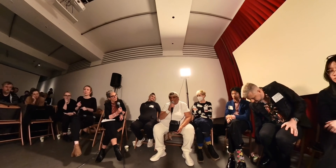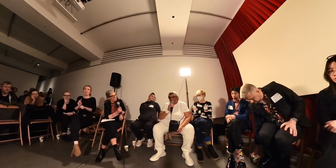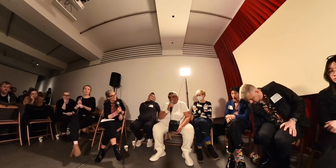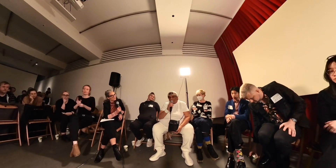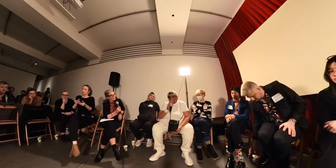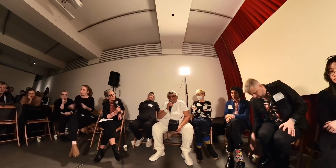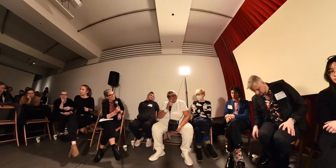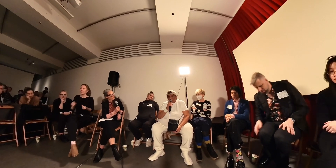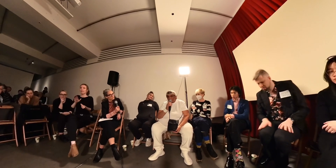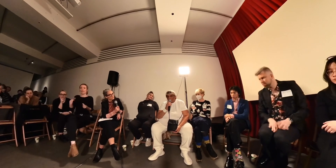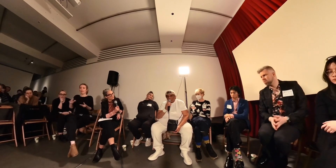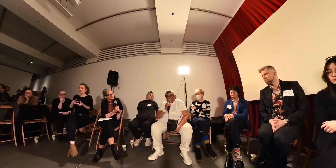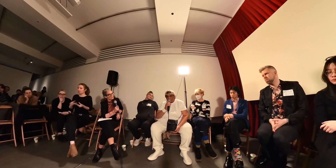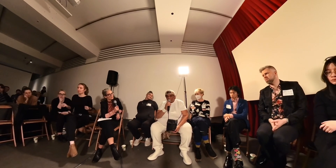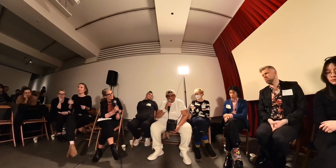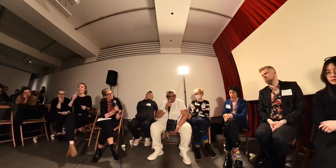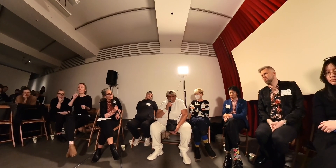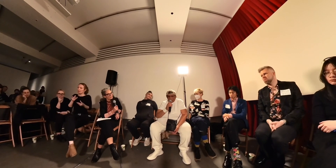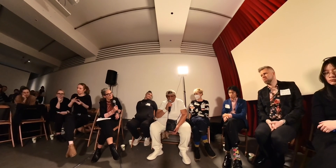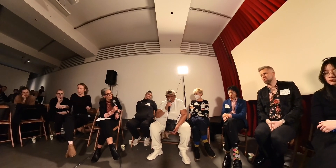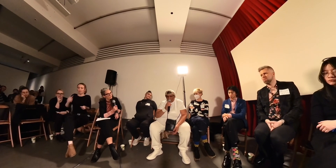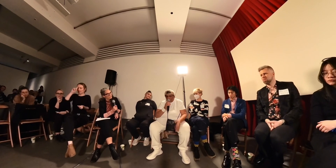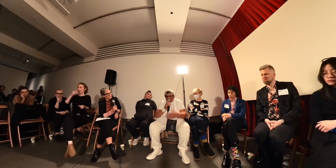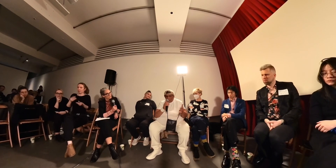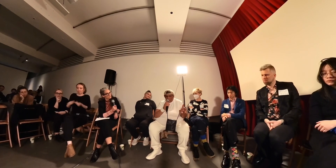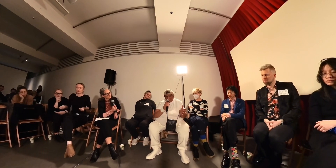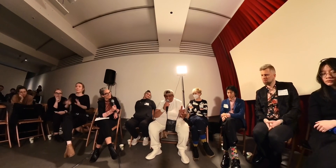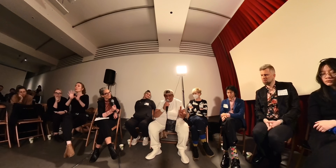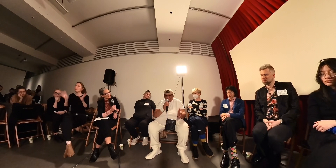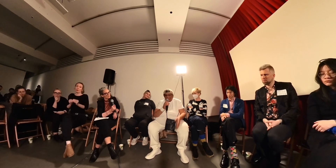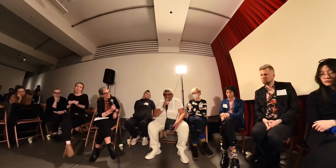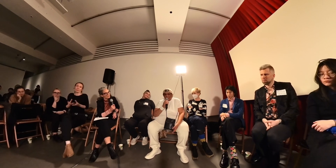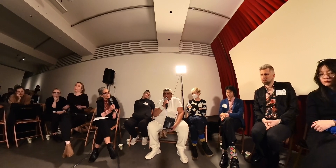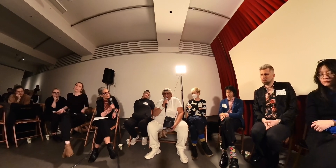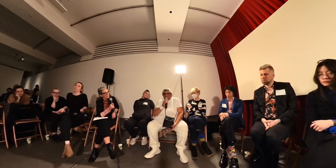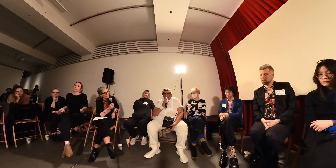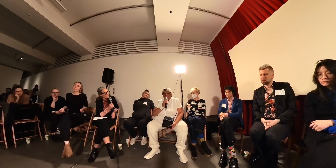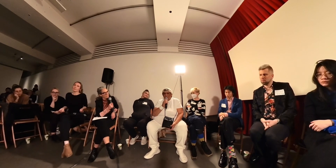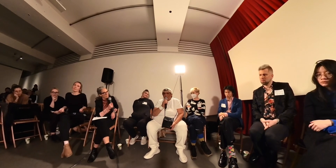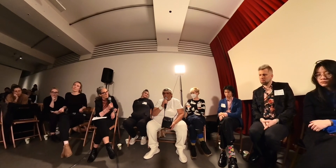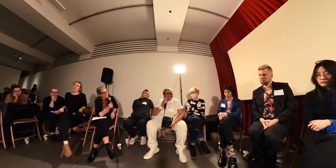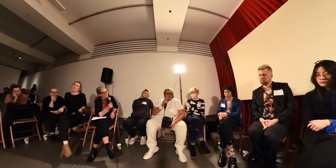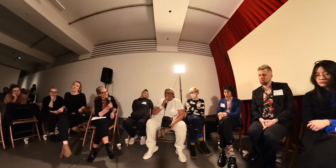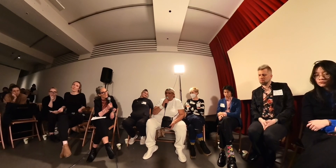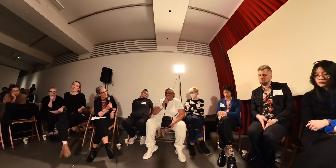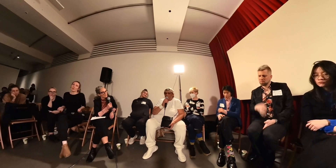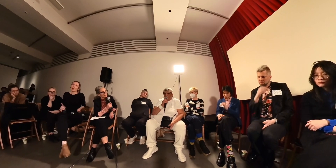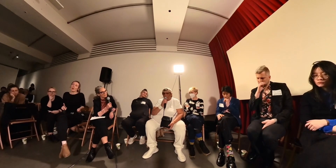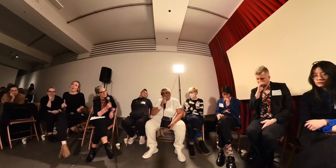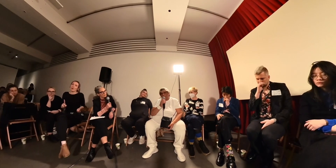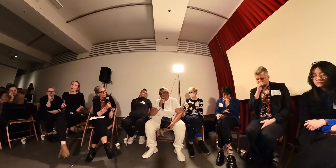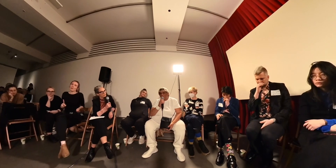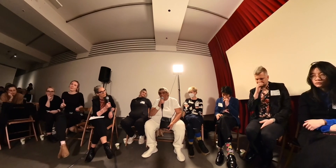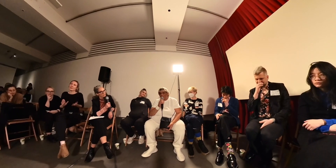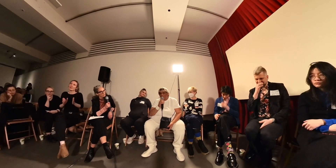o děti, o matku, o tátu, o všechno, prostě o všechno přijdete. A co hlavně,